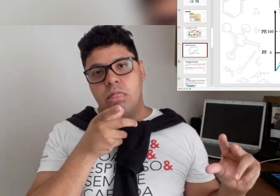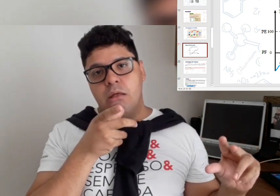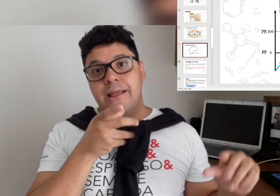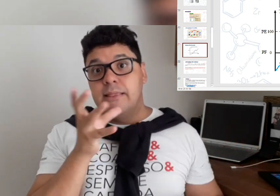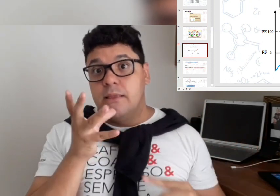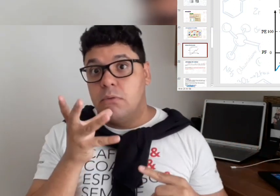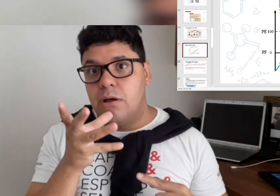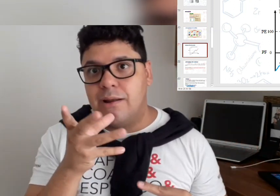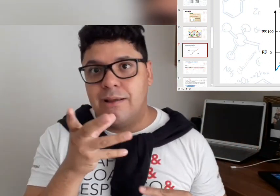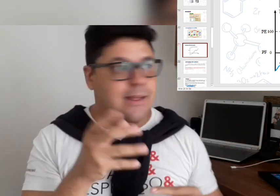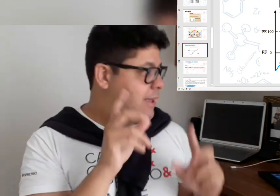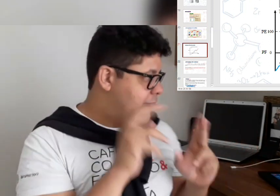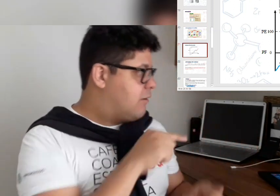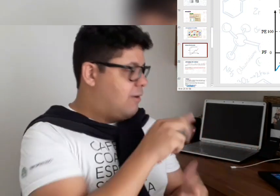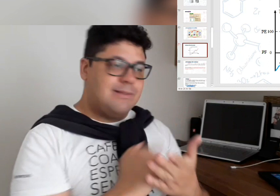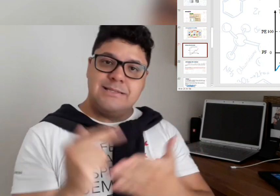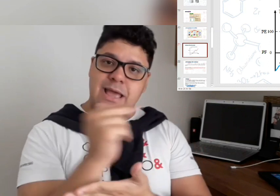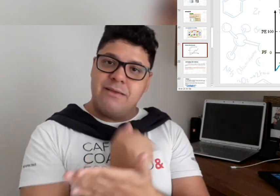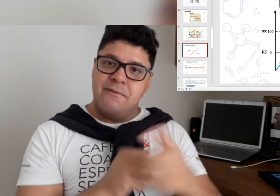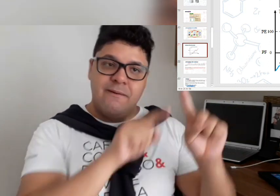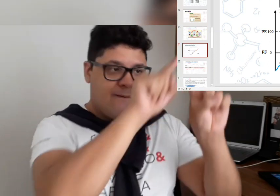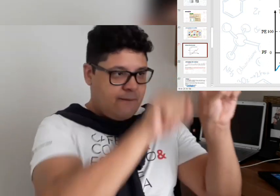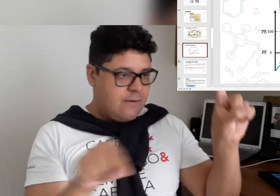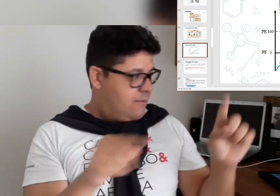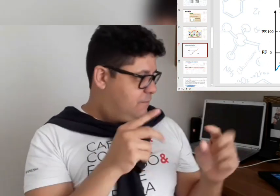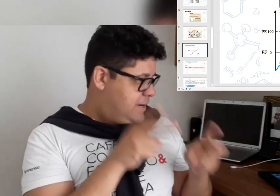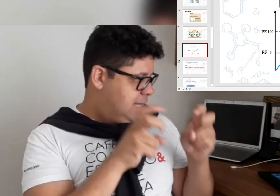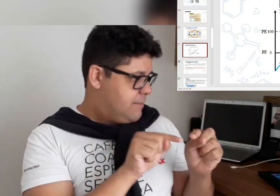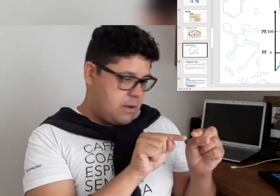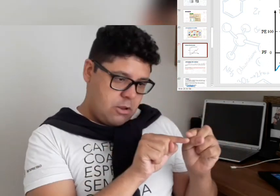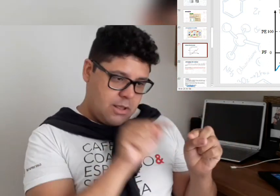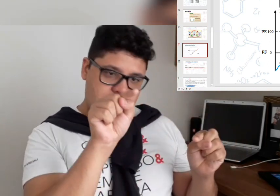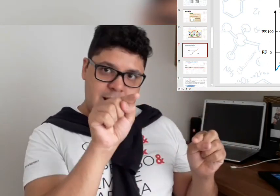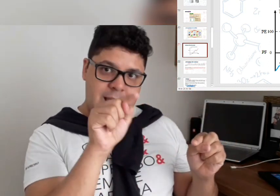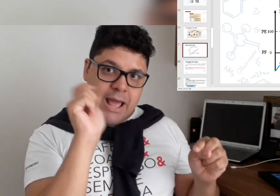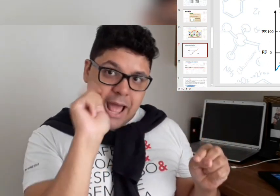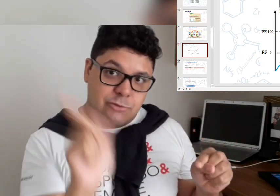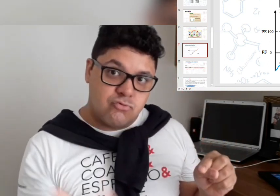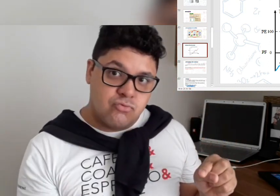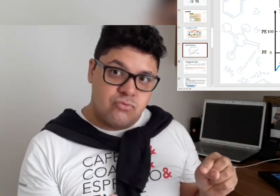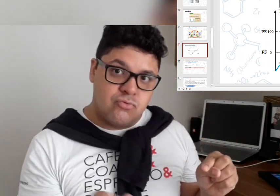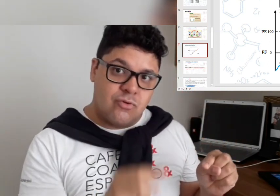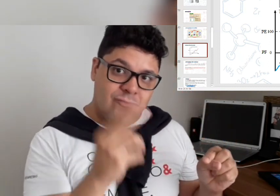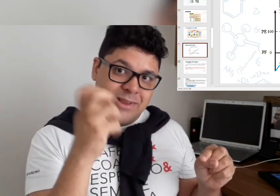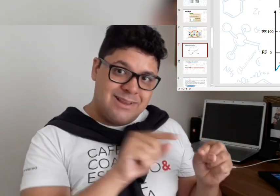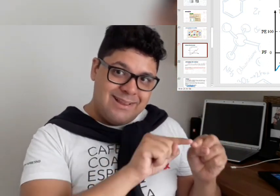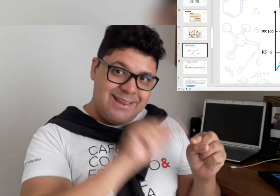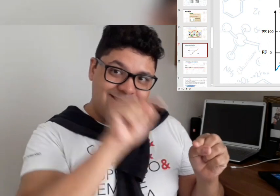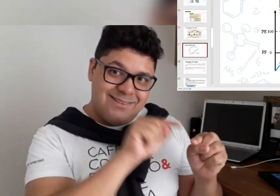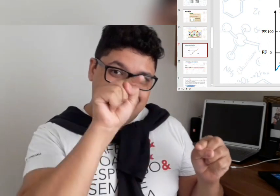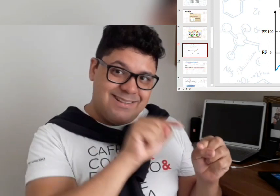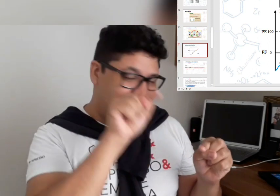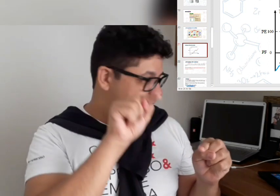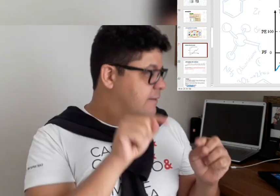do estado sólido para o estado líquido, tá? Quando ele começa a passar do estado sólido para o líquido, e